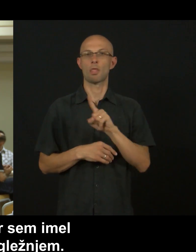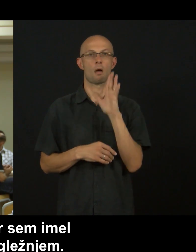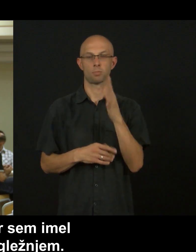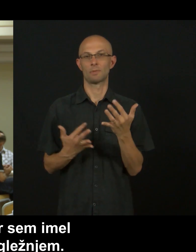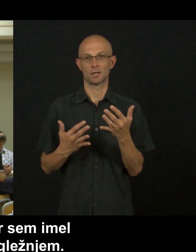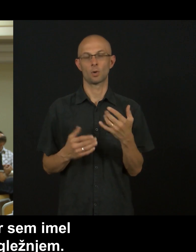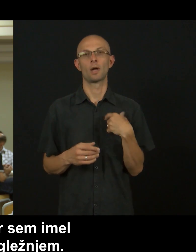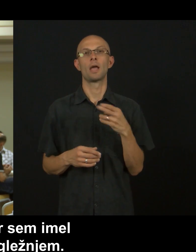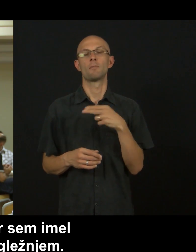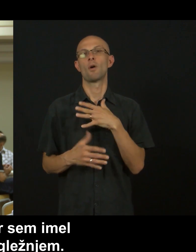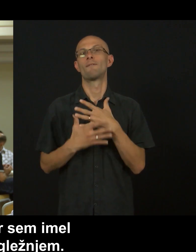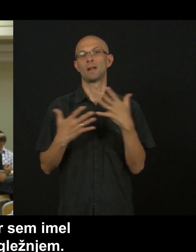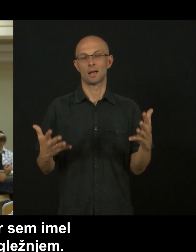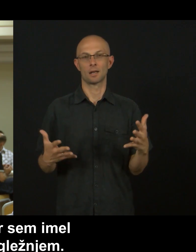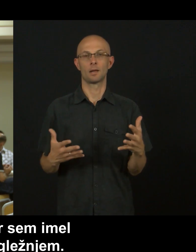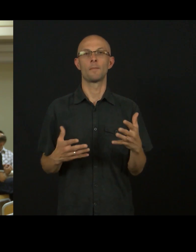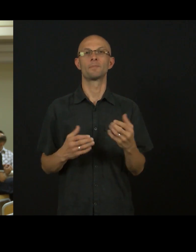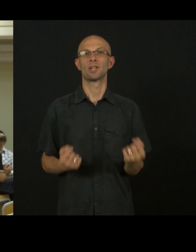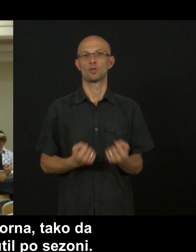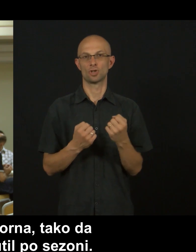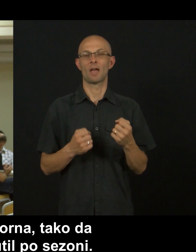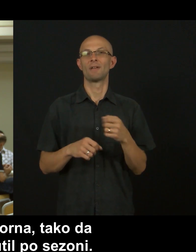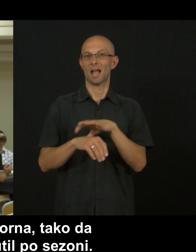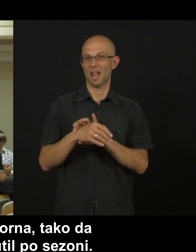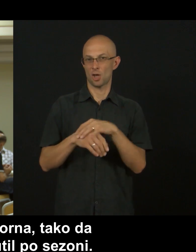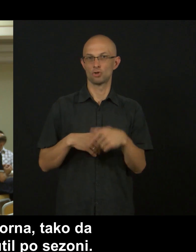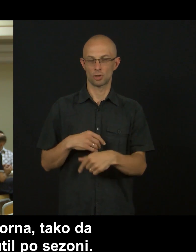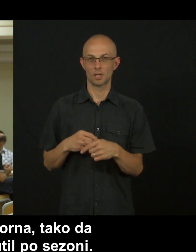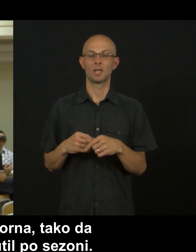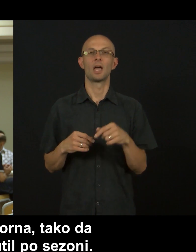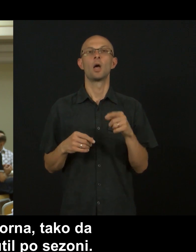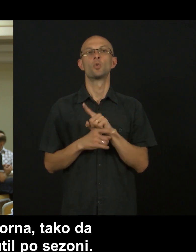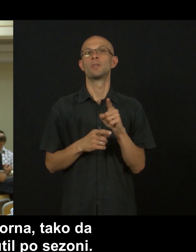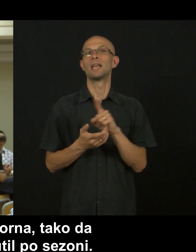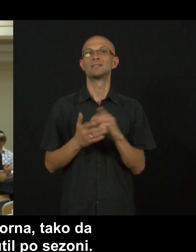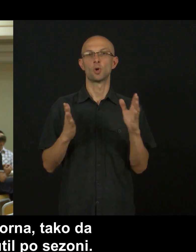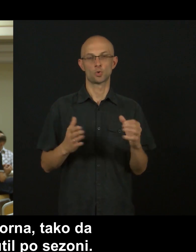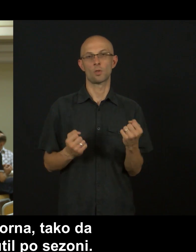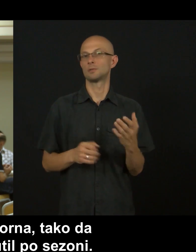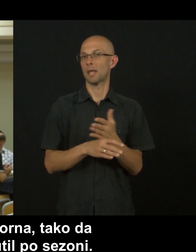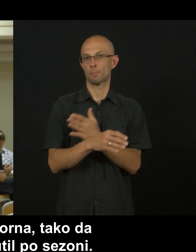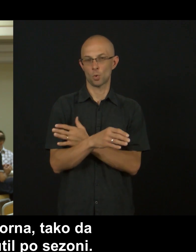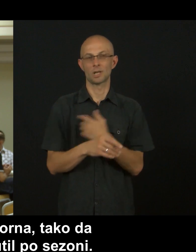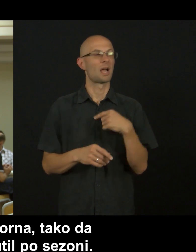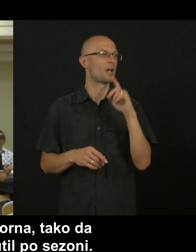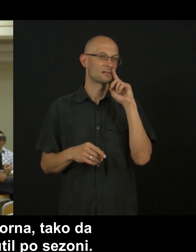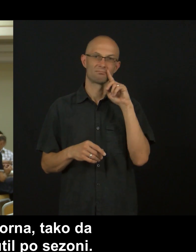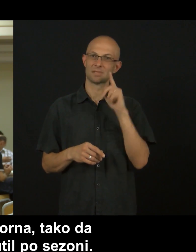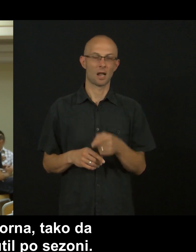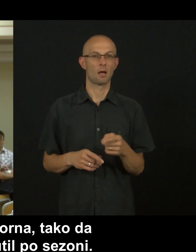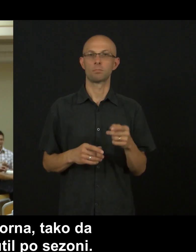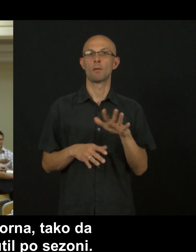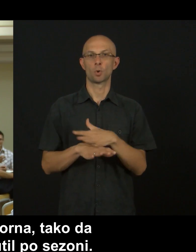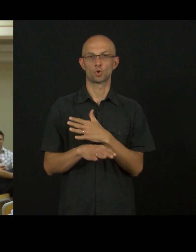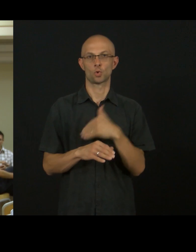bom igral, ker sem imel zelo velik težav z gležnom. Sezona je bila zelo naporna, tako da sem se zelo slabo počutil